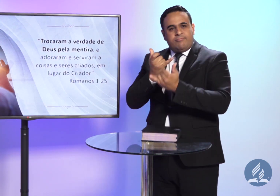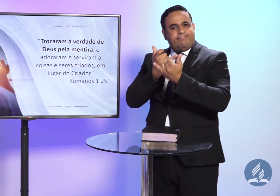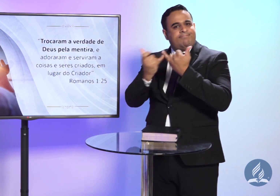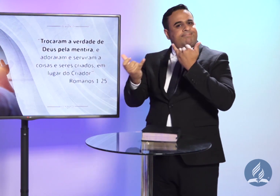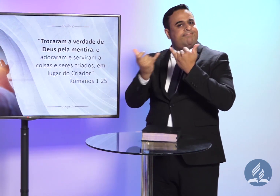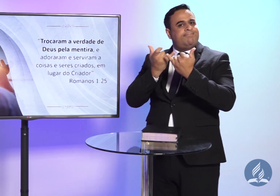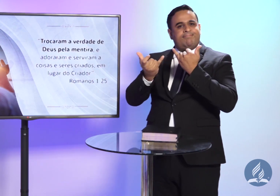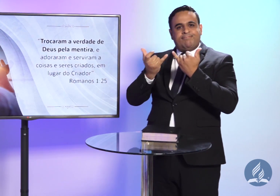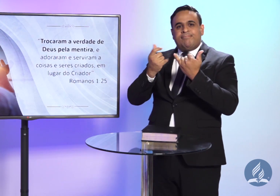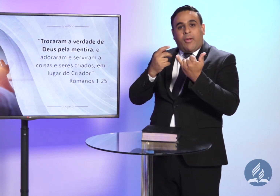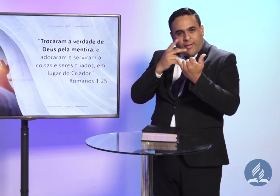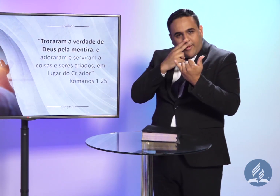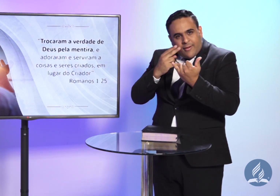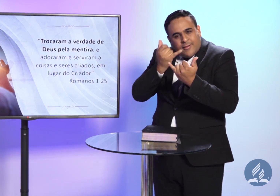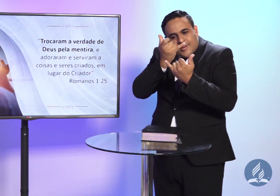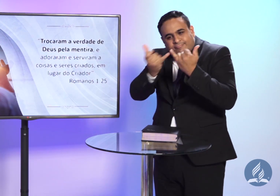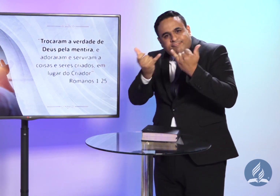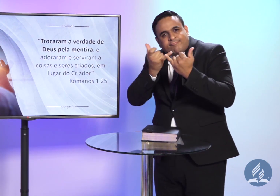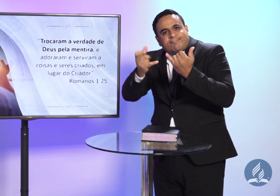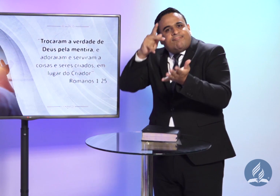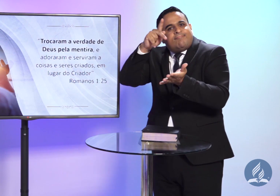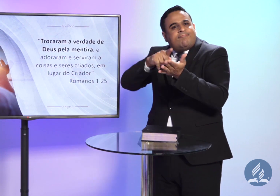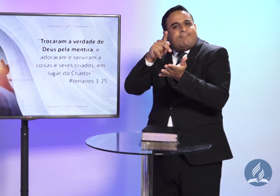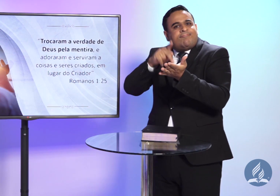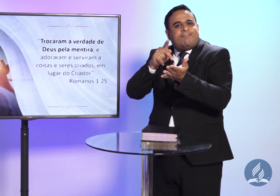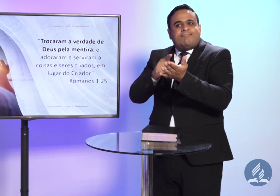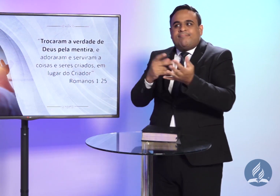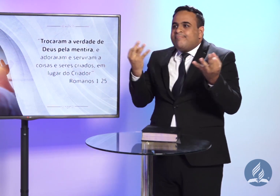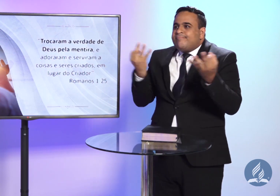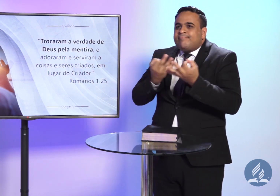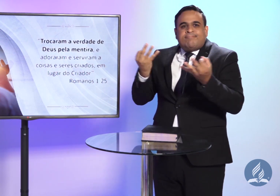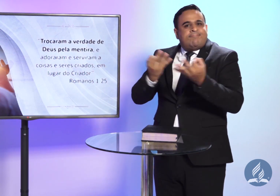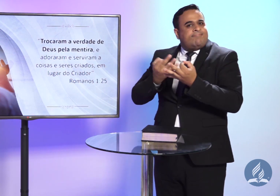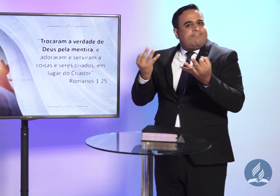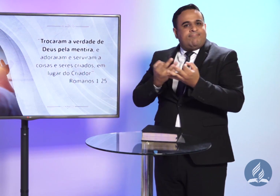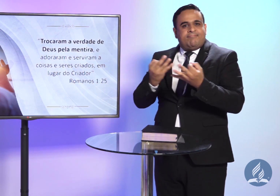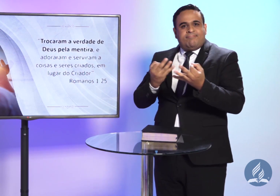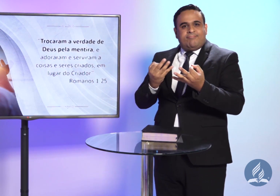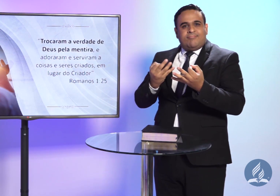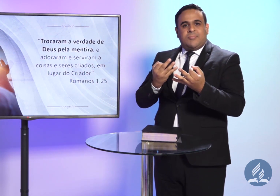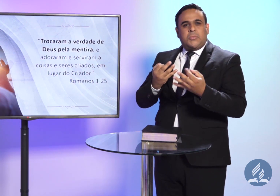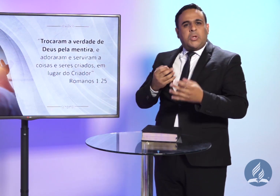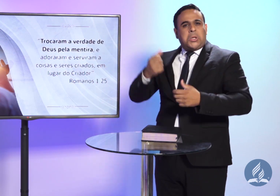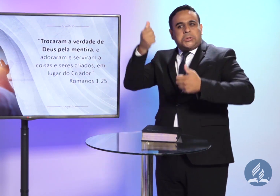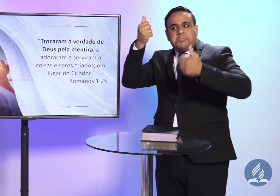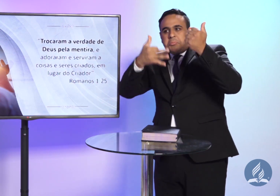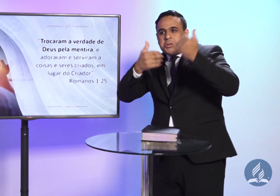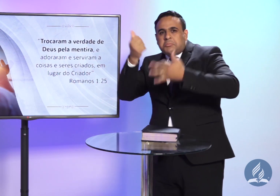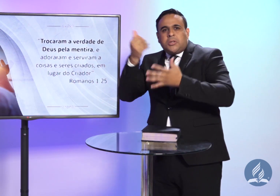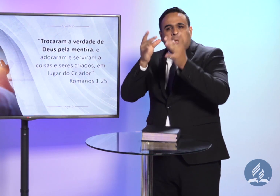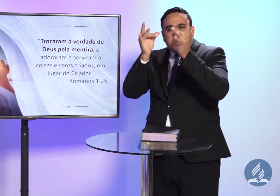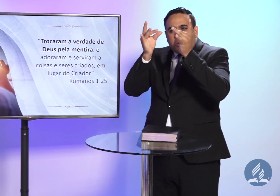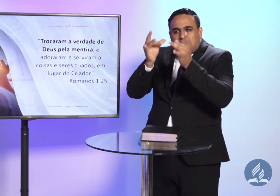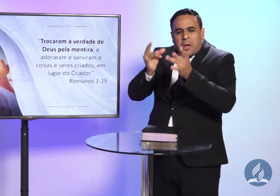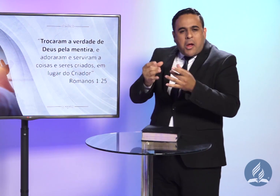da verdade. Então ele prefere misturar a verdade com o erro. Ele prefere fazer com que as pessoas